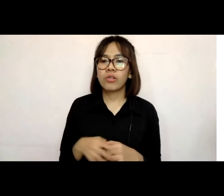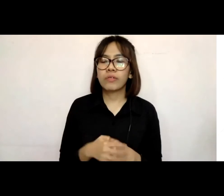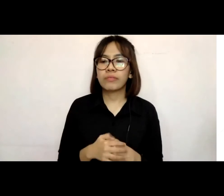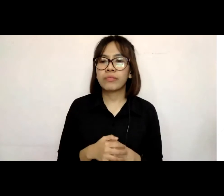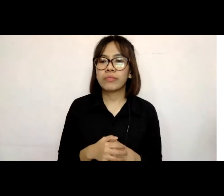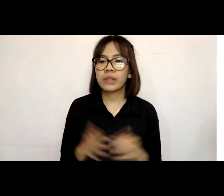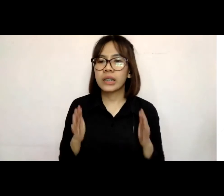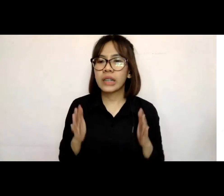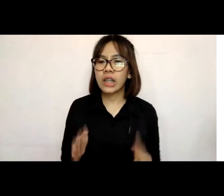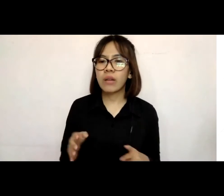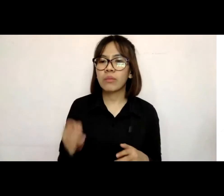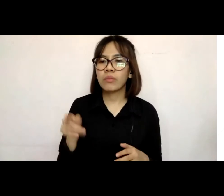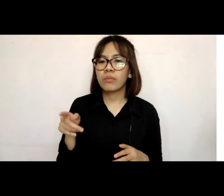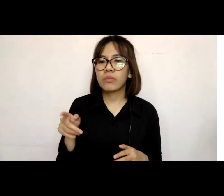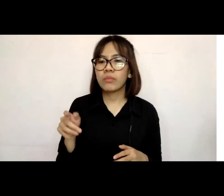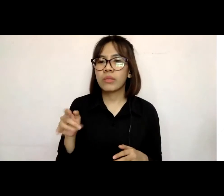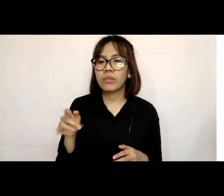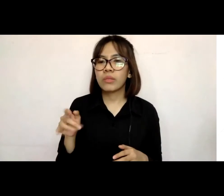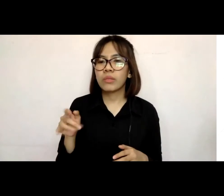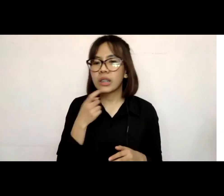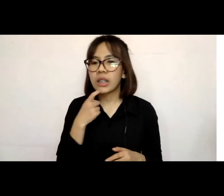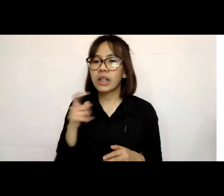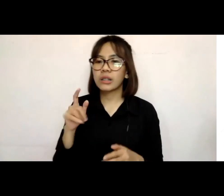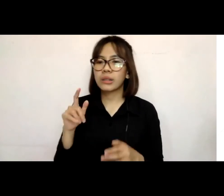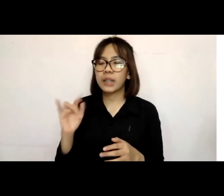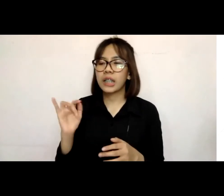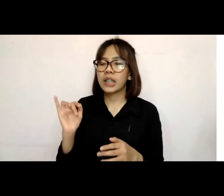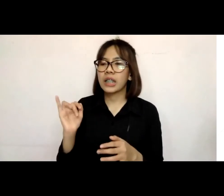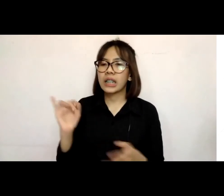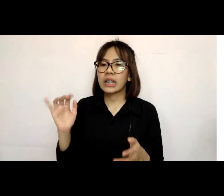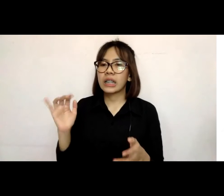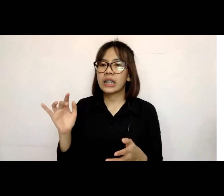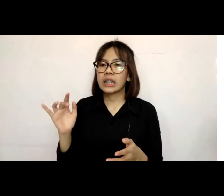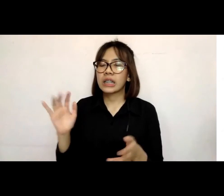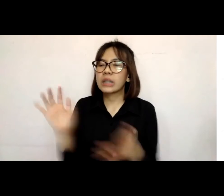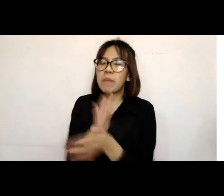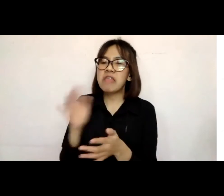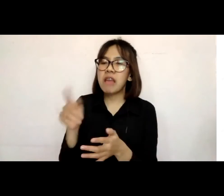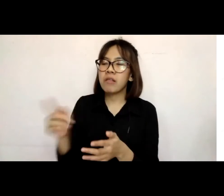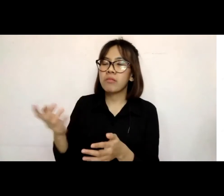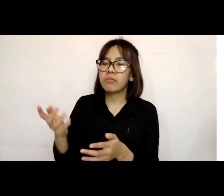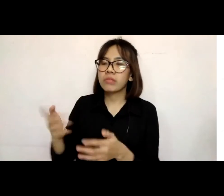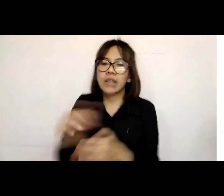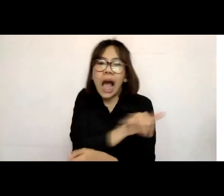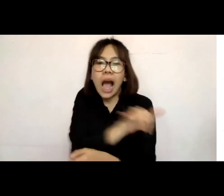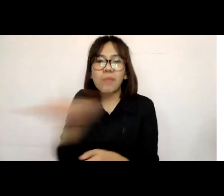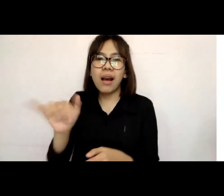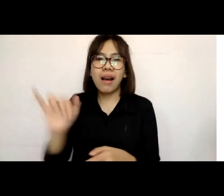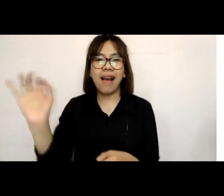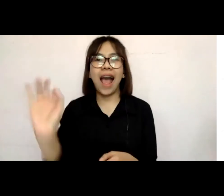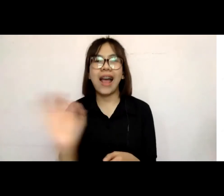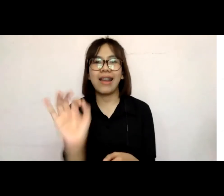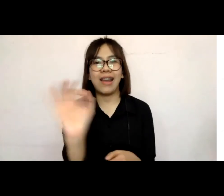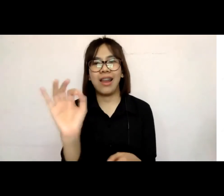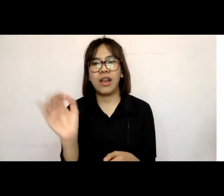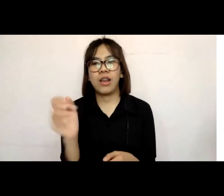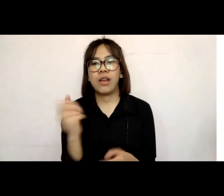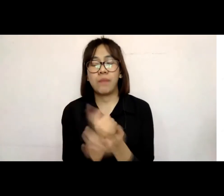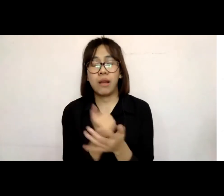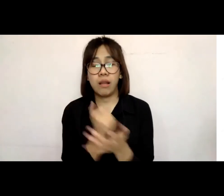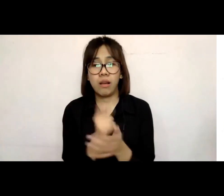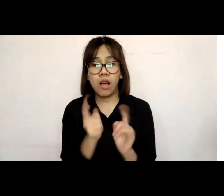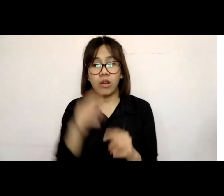bawa kan gitu ya. Yang ada juga mungkin kasus-kasus yang misalkan yang fanatisme terhadap satu